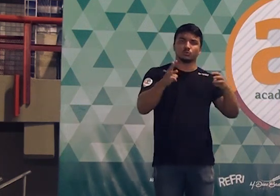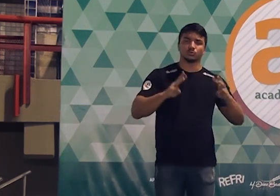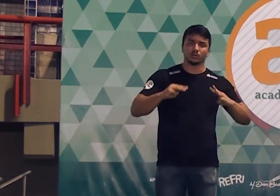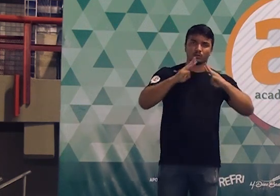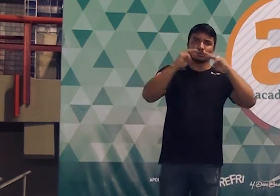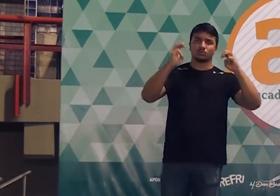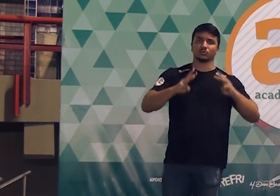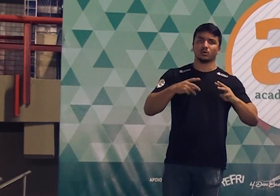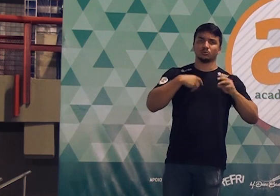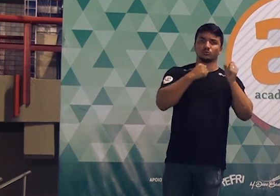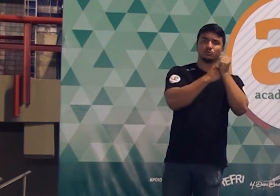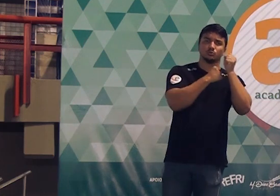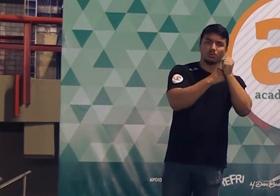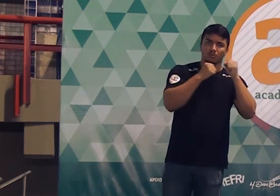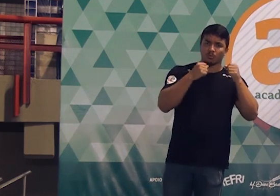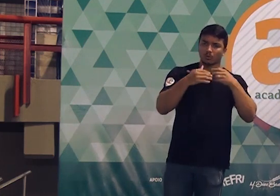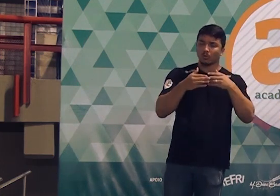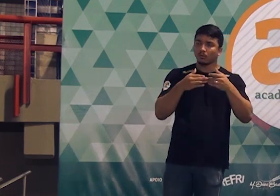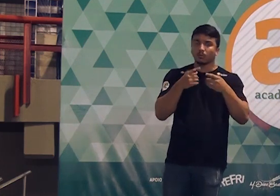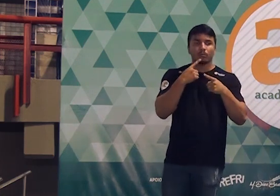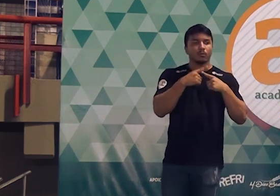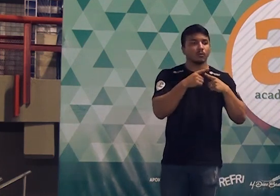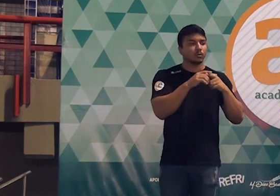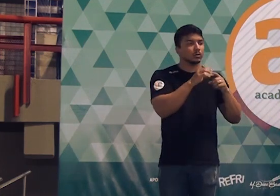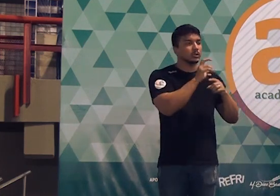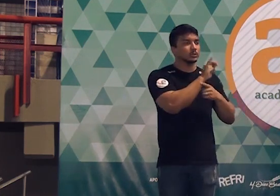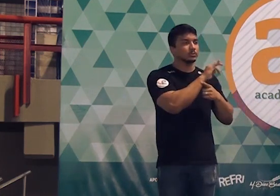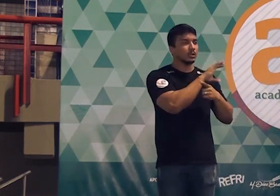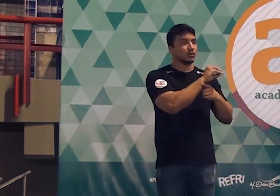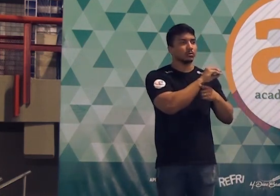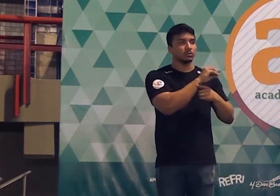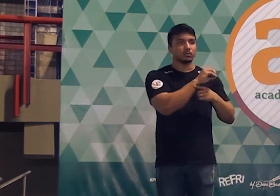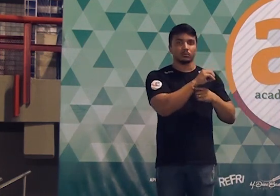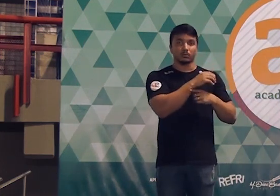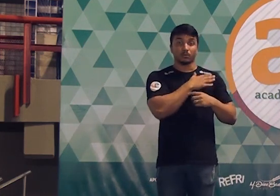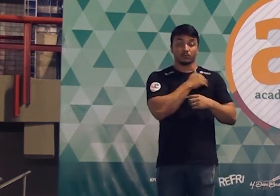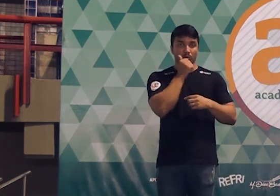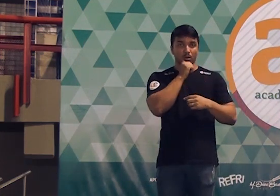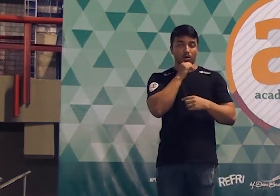shopping, pode ir em qualquer lugar. Já é que tu vai para o cemitério. Minha mulher é que adora, né?